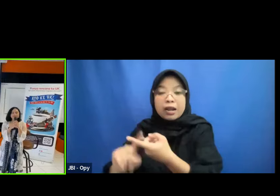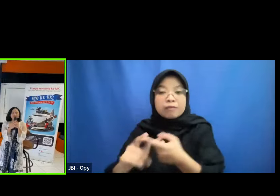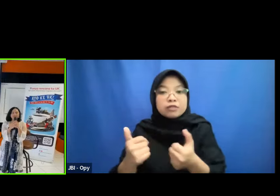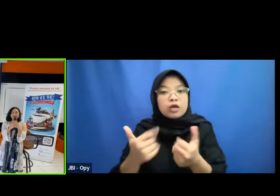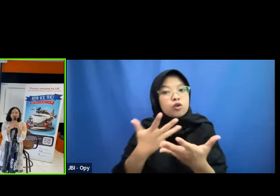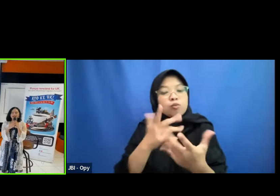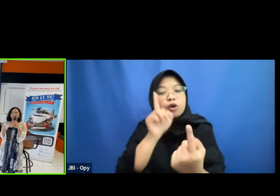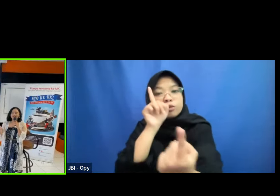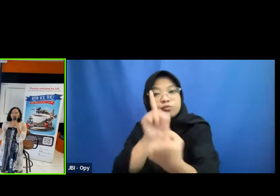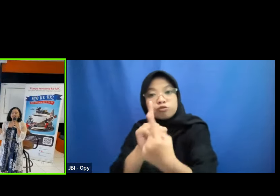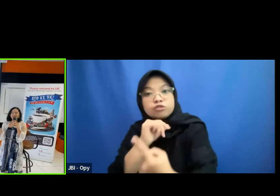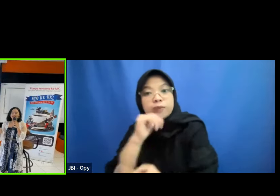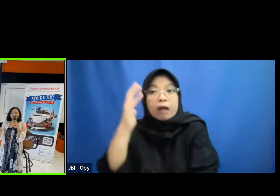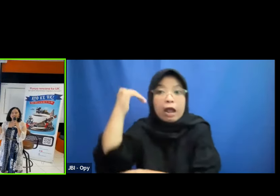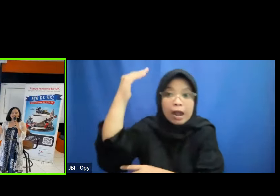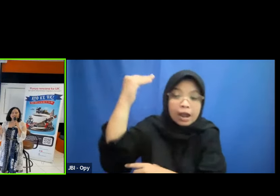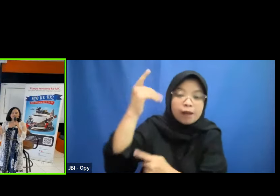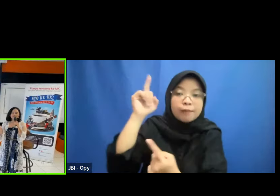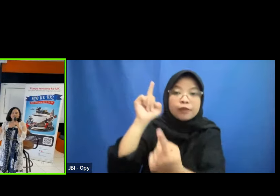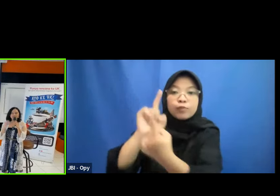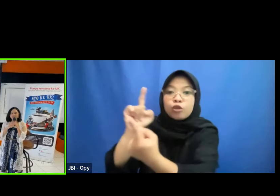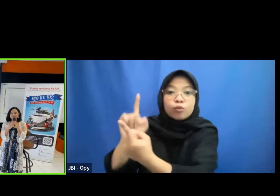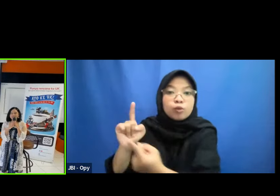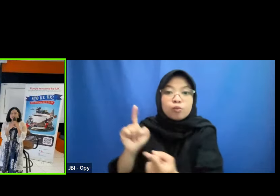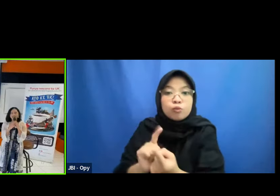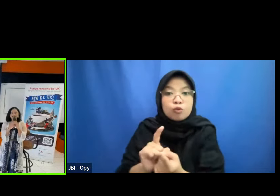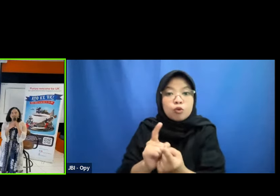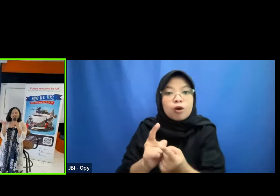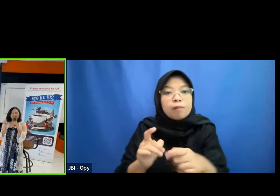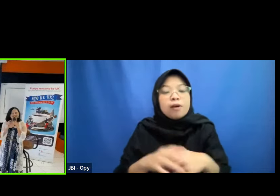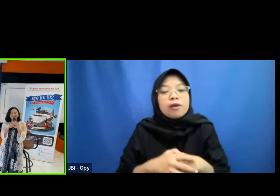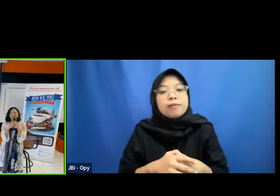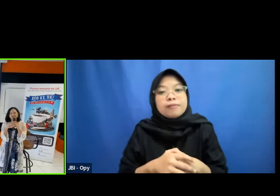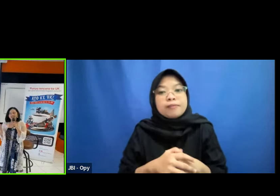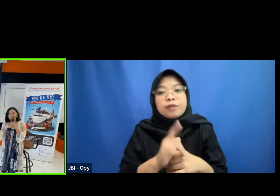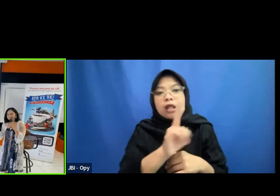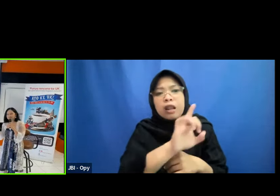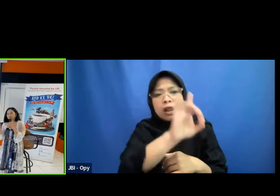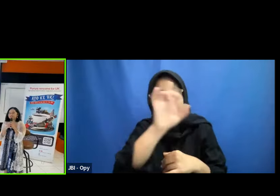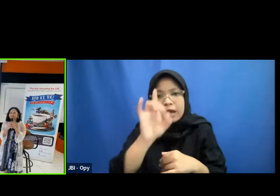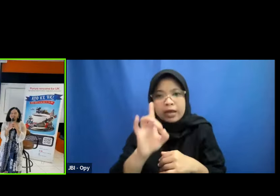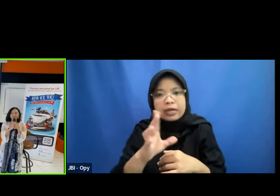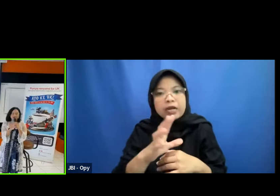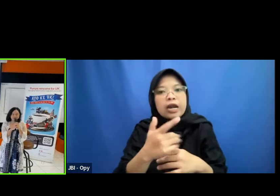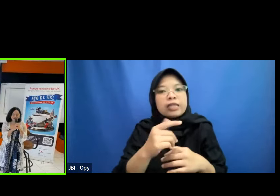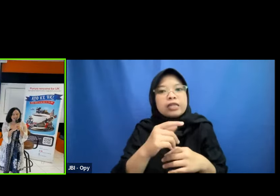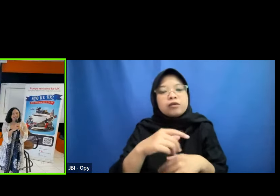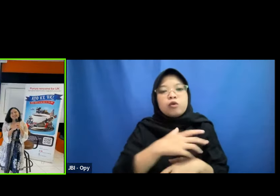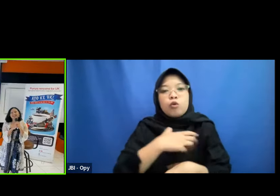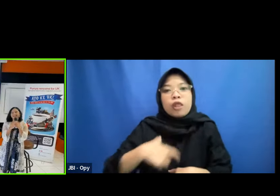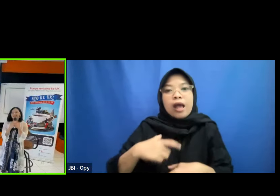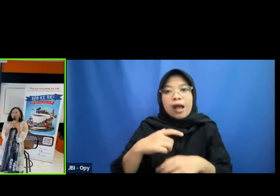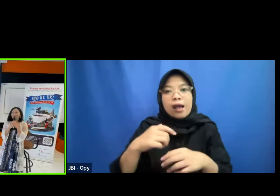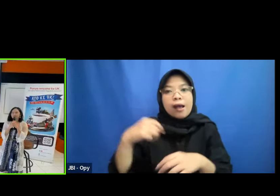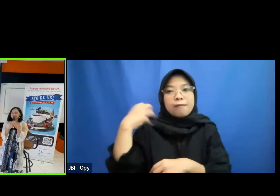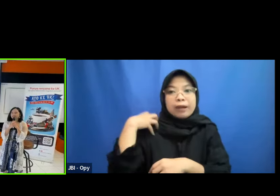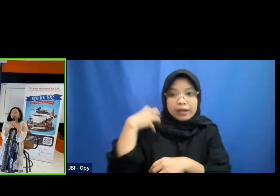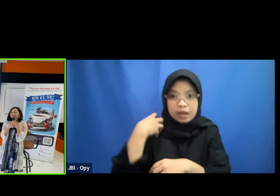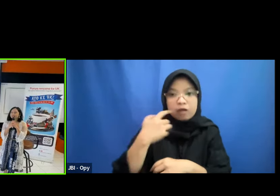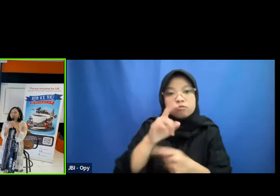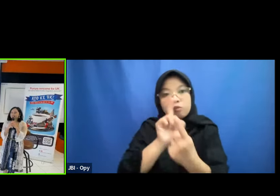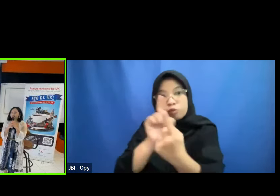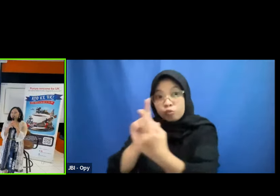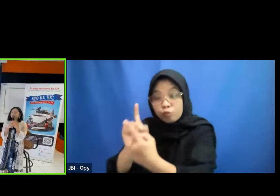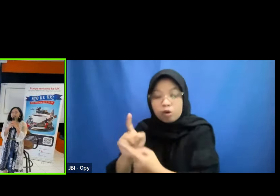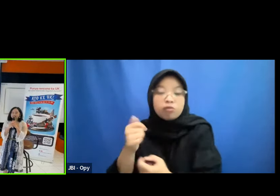ketemu sama kakak-kakak dari eh British ingnya ada kararas yang nanti juga akan jadi pembicara di sini juga boleh gitu